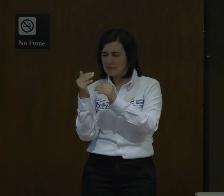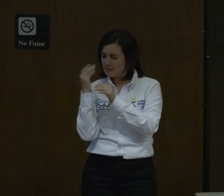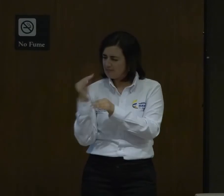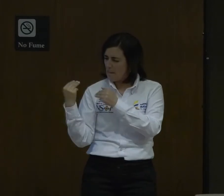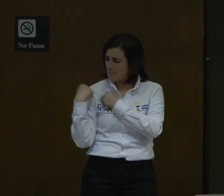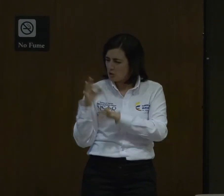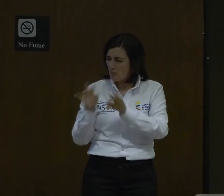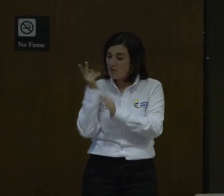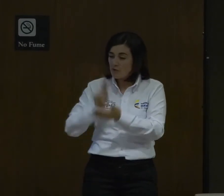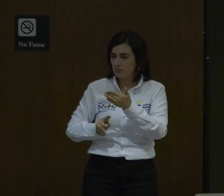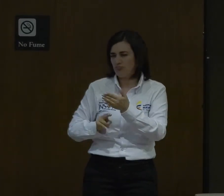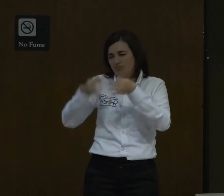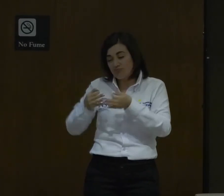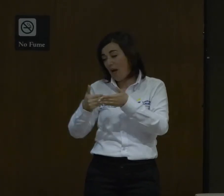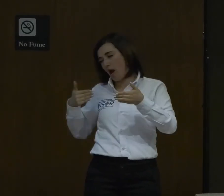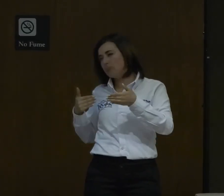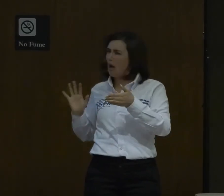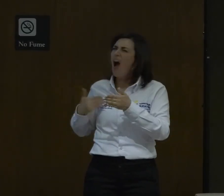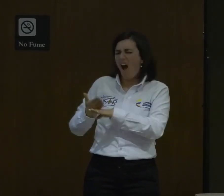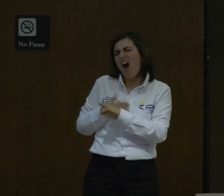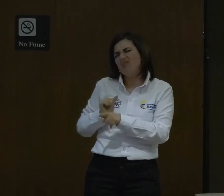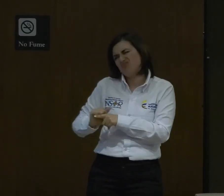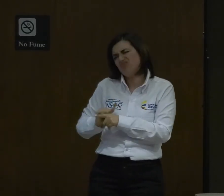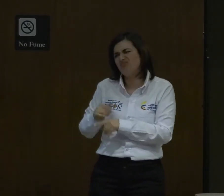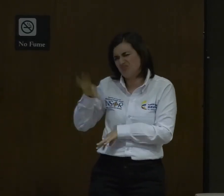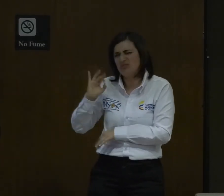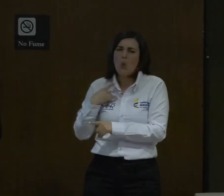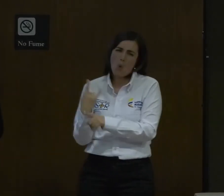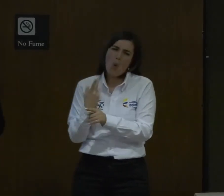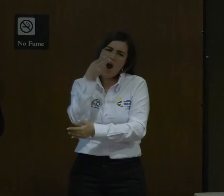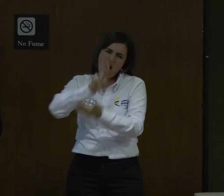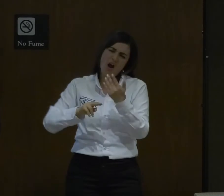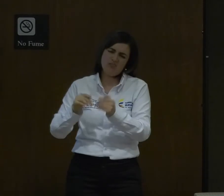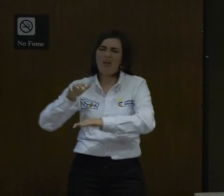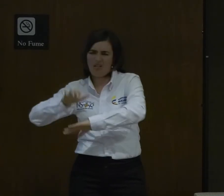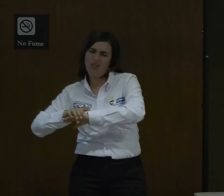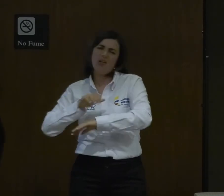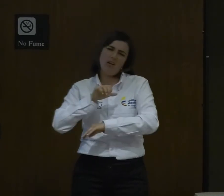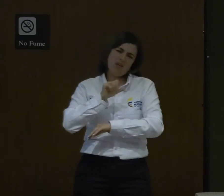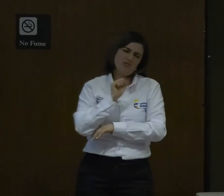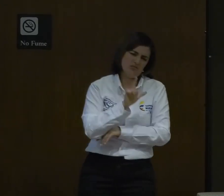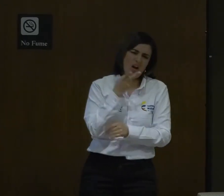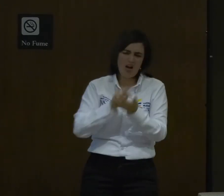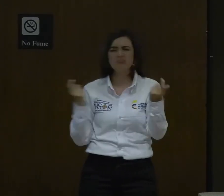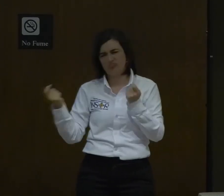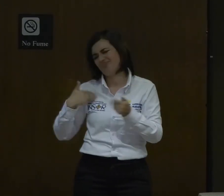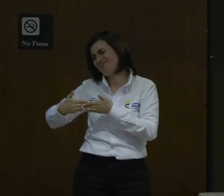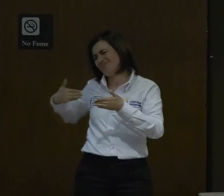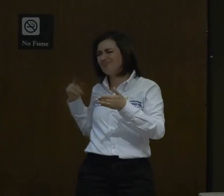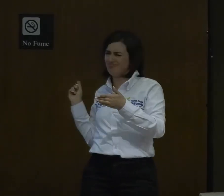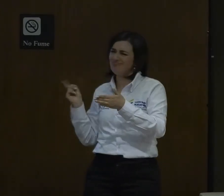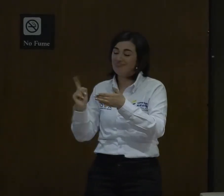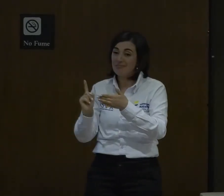el 2007. Sí, en la práctica, por supuesto que Gallaudet siempre se utilizaban las 2 lenguas, era una